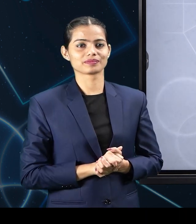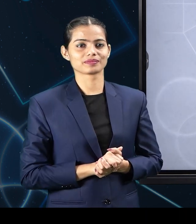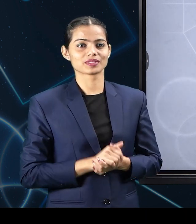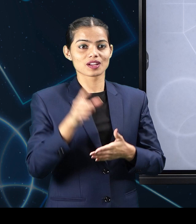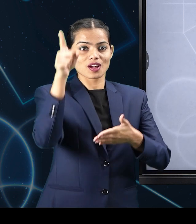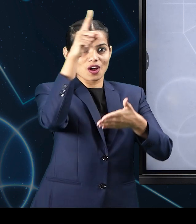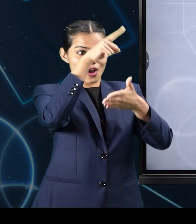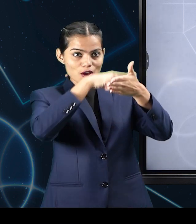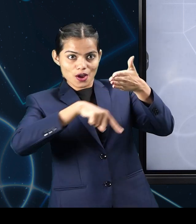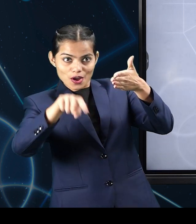సర్కిల్,